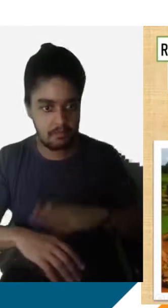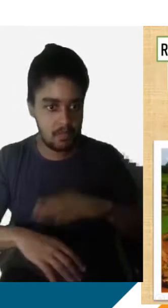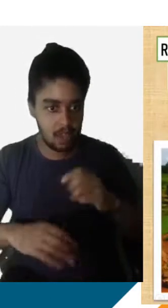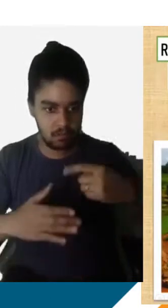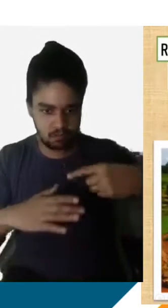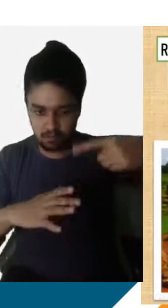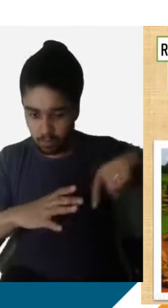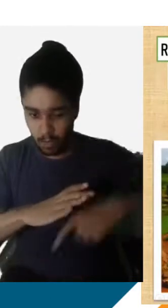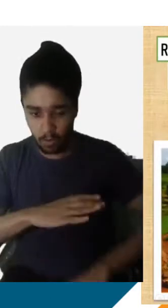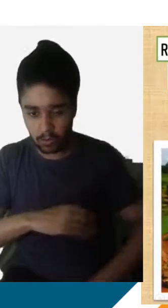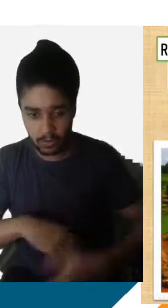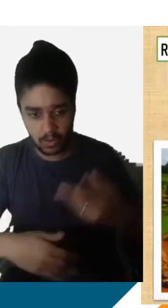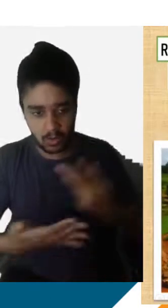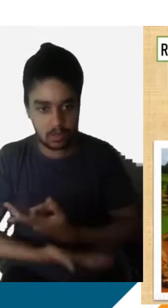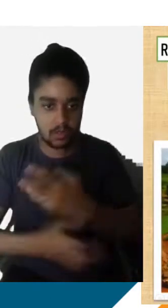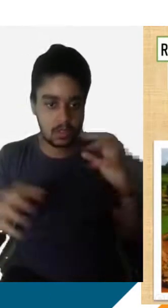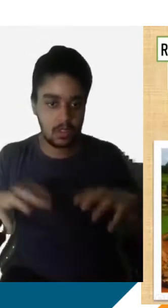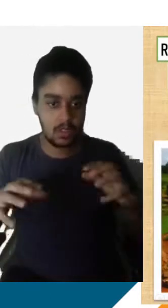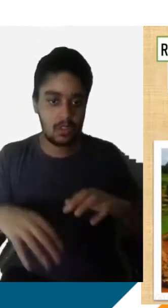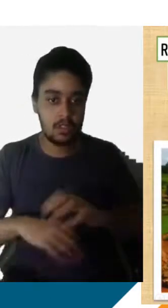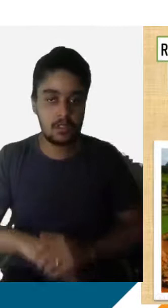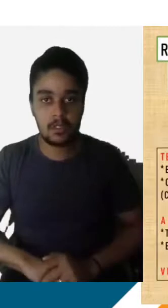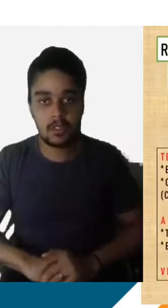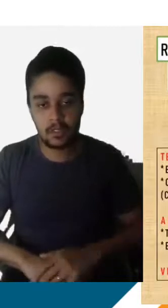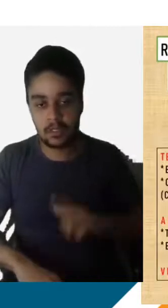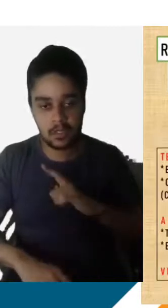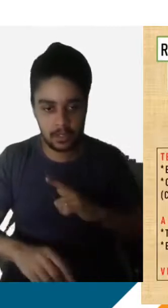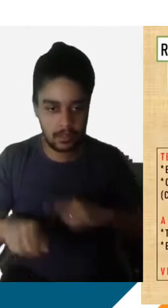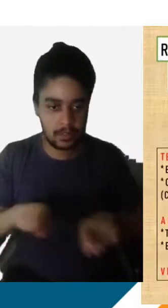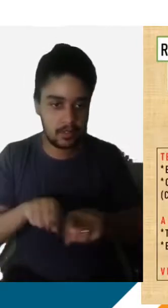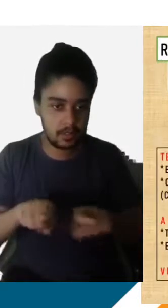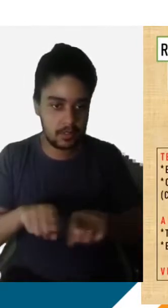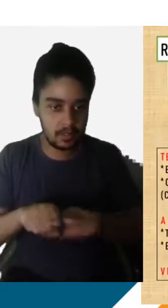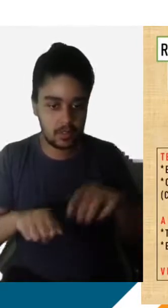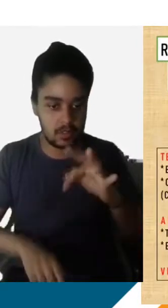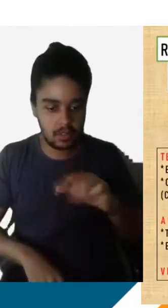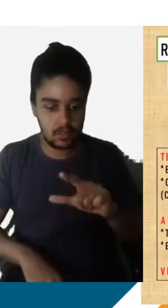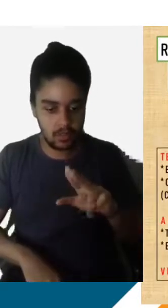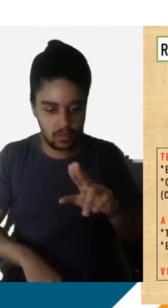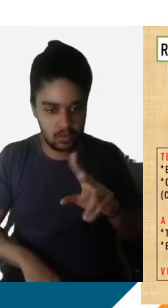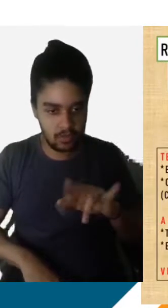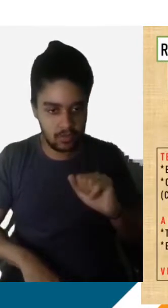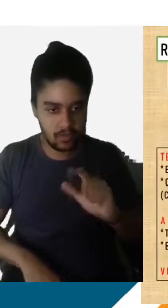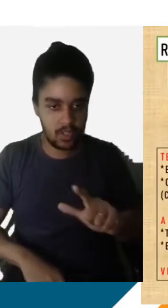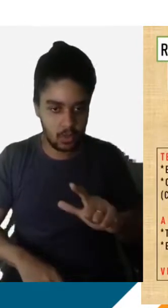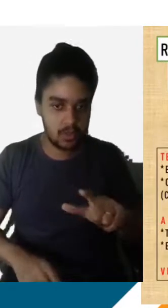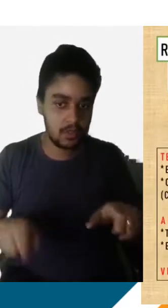fendas mais profundas provocadas pelas chuvas. Temos também a erosão fluvial,